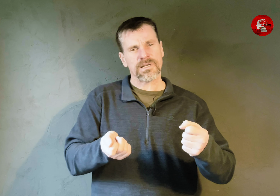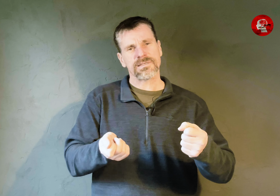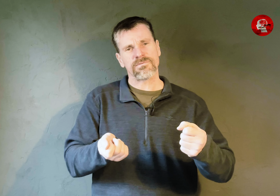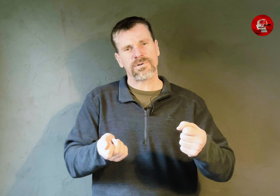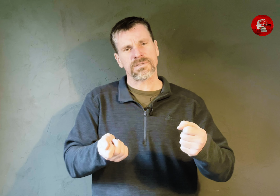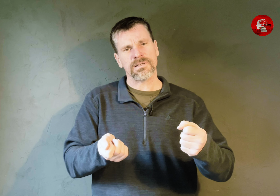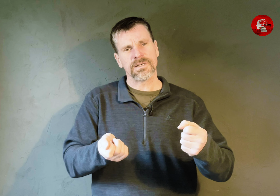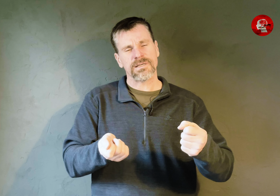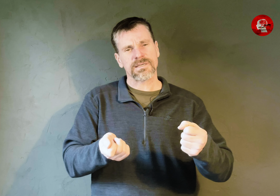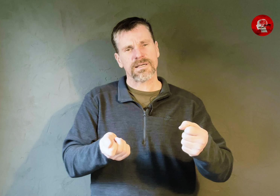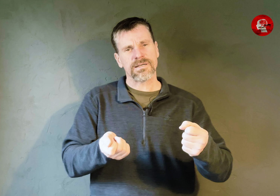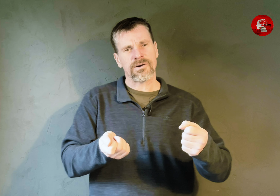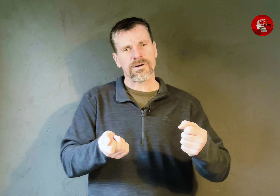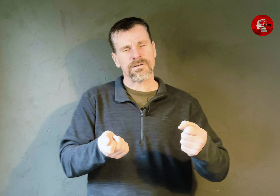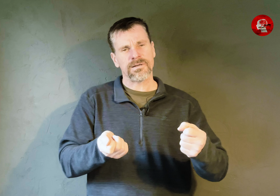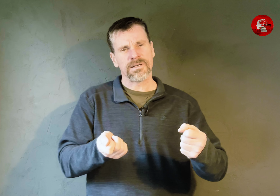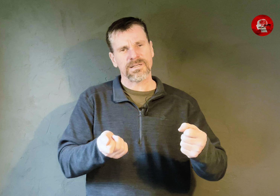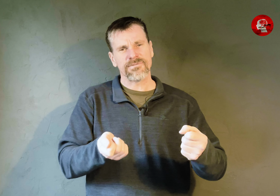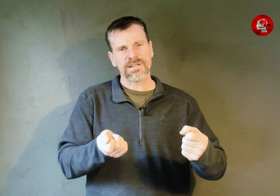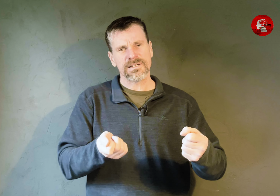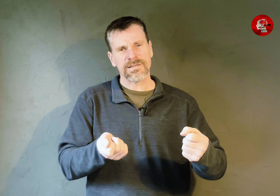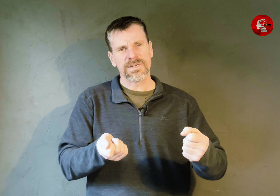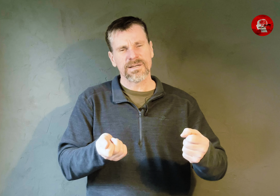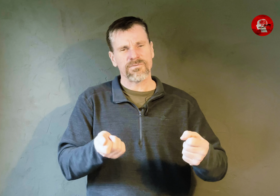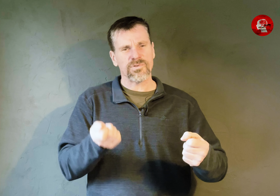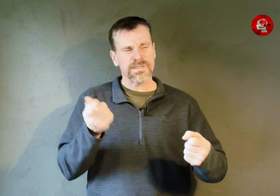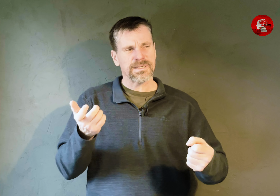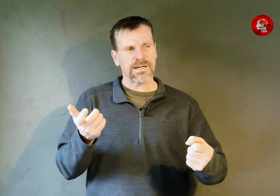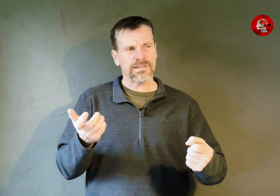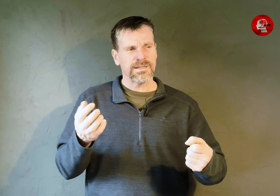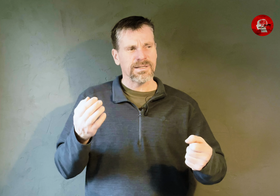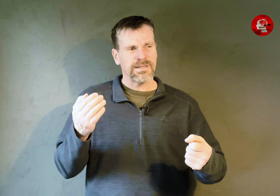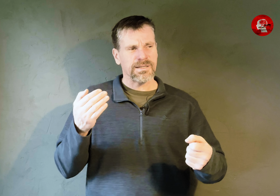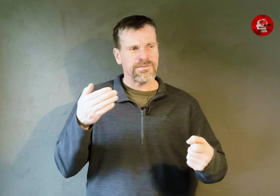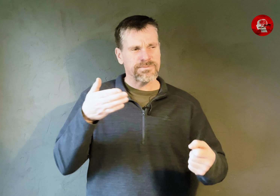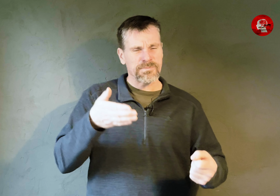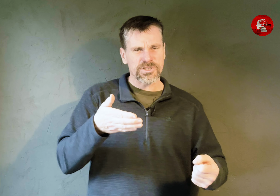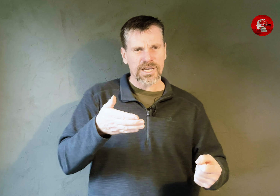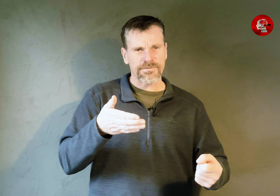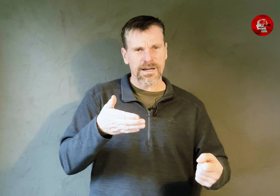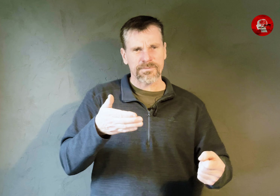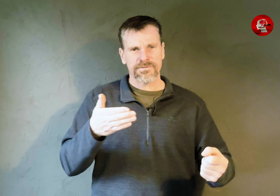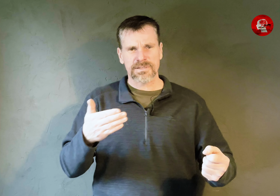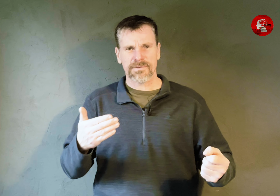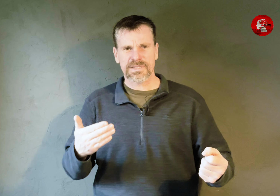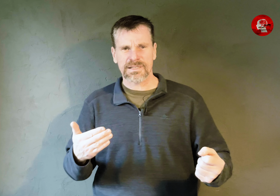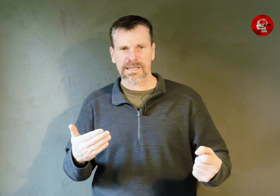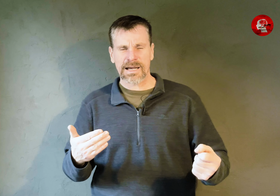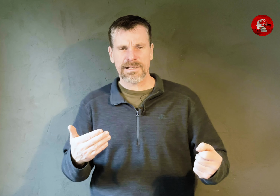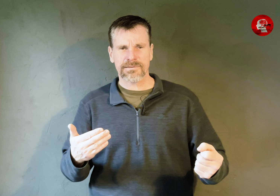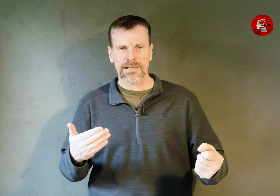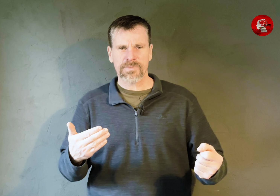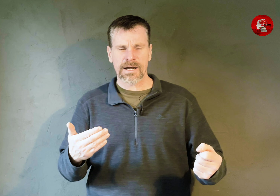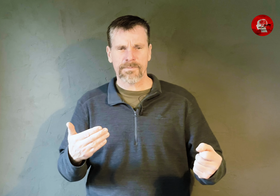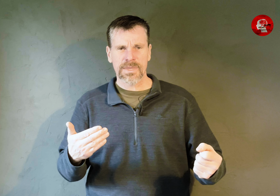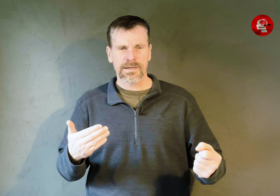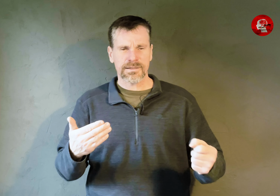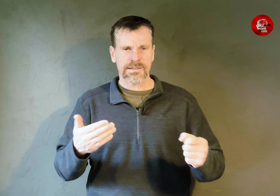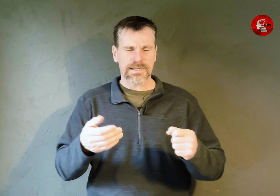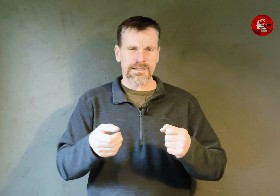gleichzeitig ein vorteil ich kann auch den winkel nehmen wo ich sage ich will es mal ein bisschen schärfer haben ich will es mal ein bisschen länger haltbar haben das kann ich